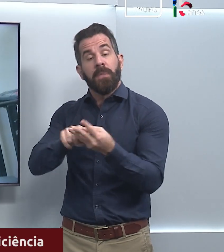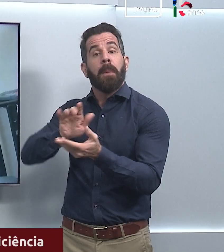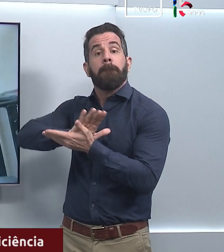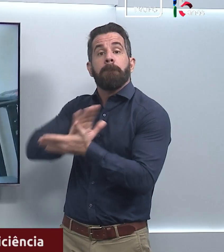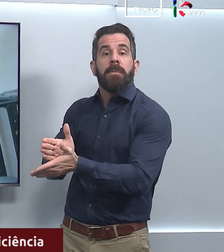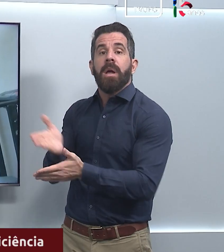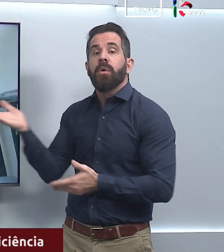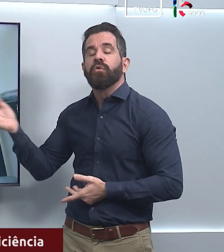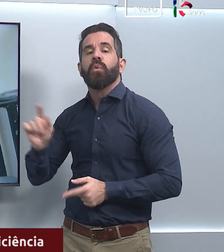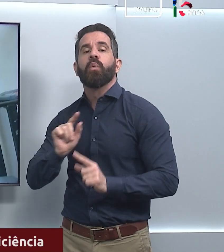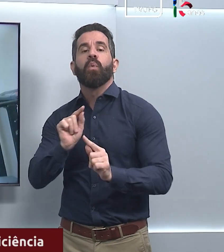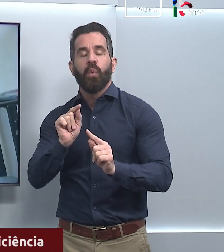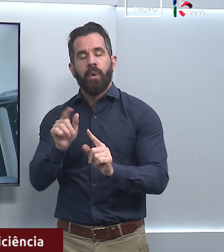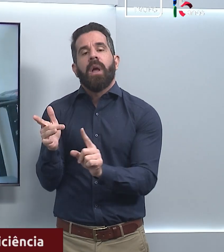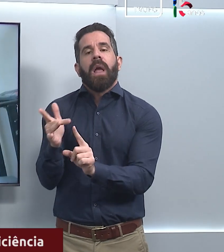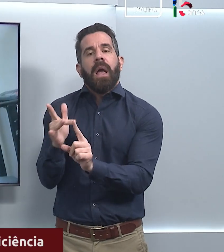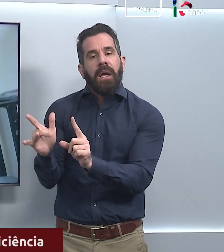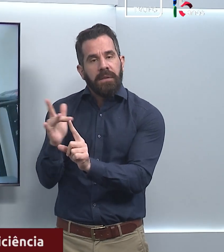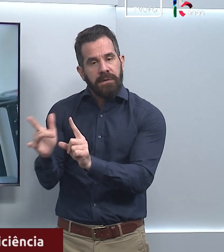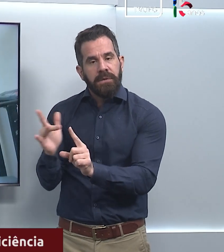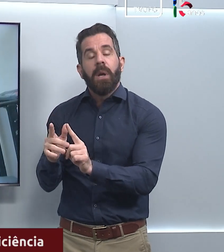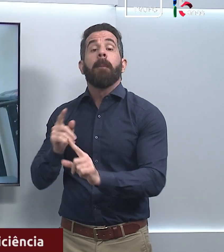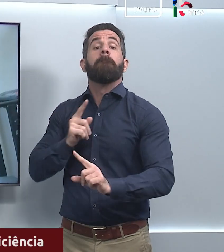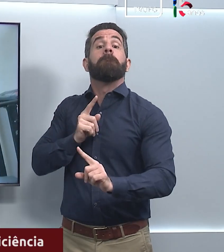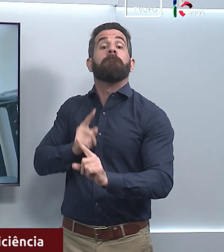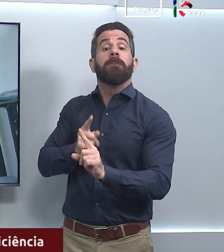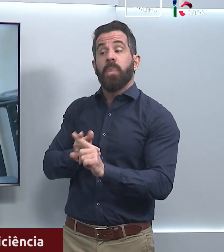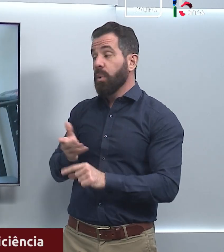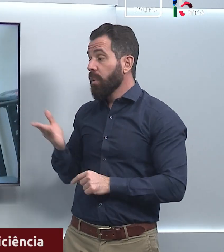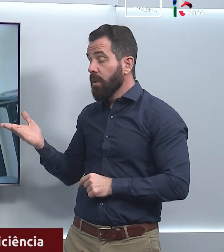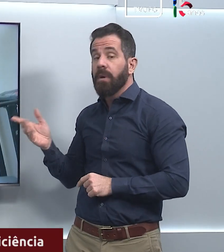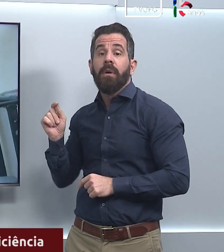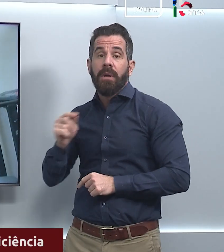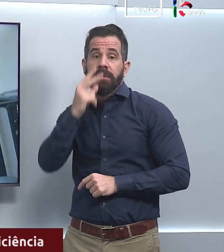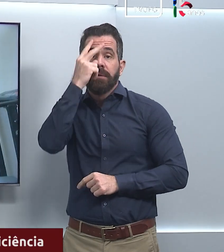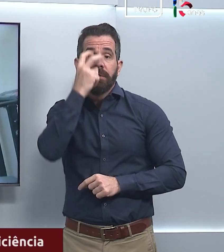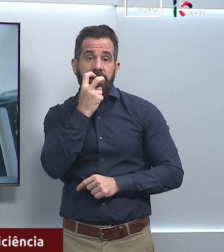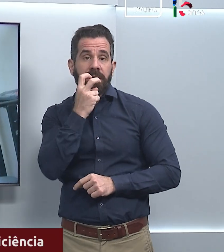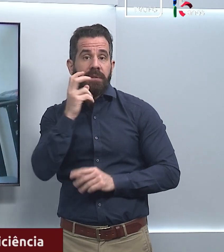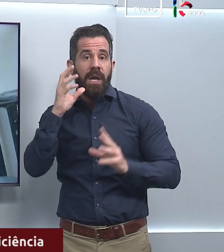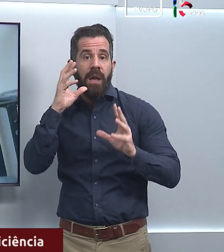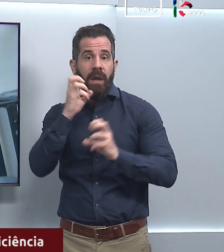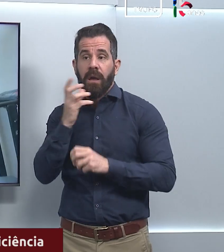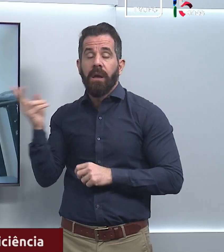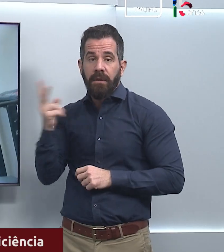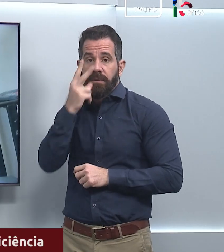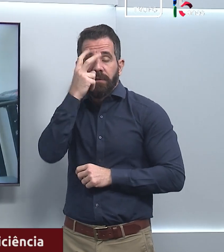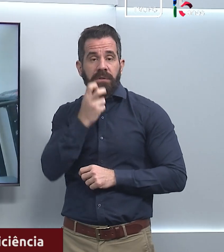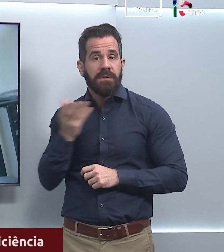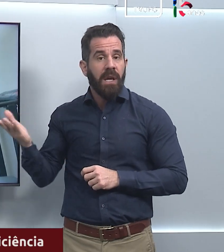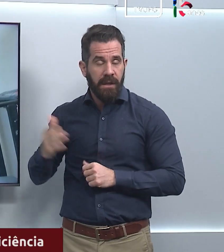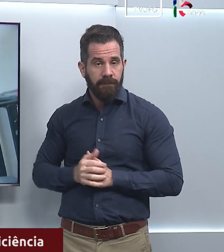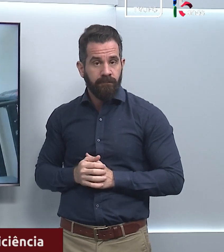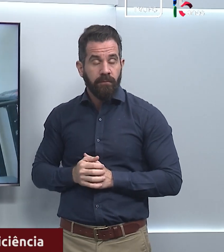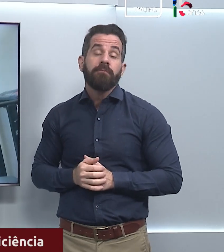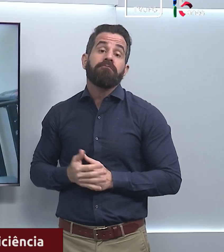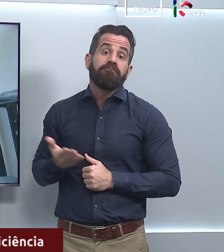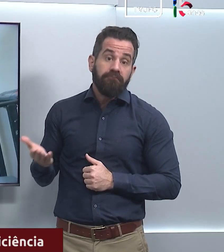preconceito pelo capacitismo, porque sou uma pessoa cega, com deficiência visual.